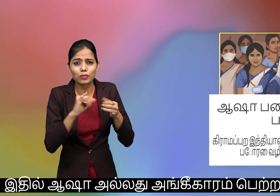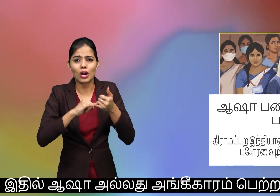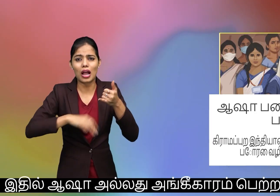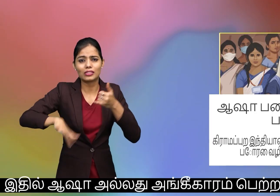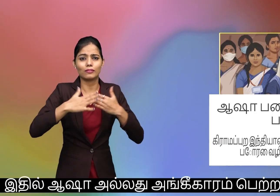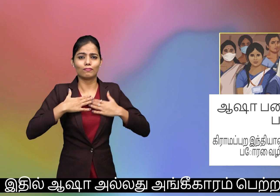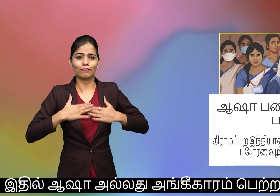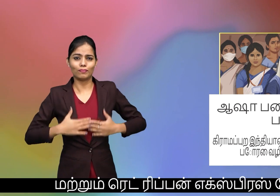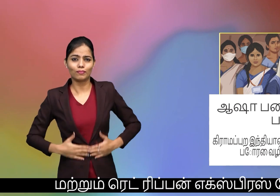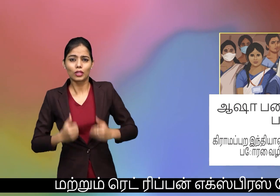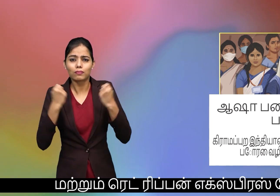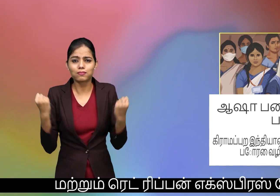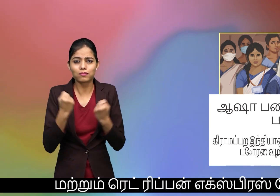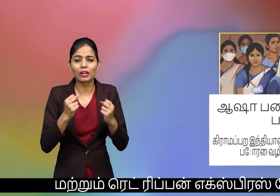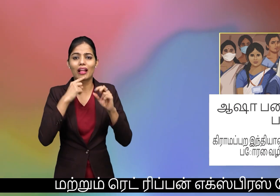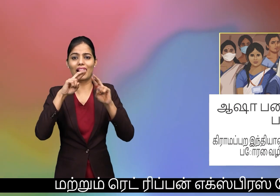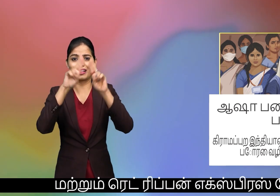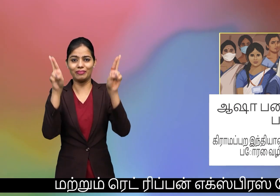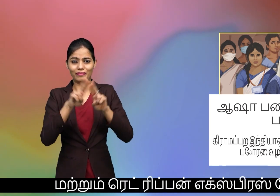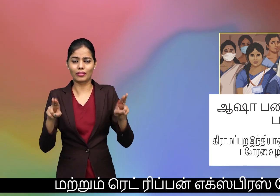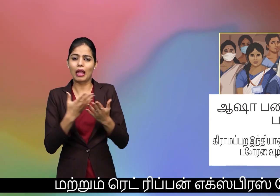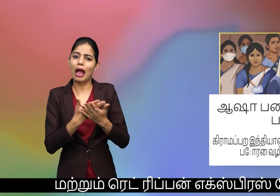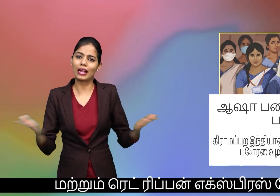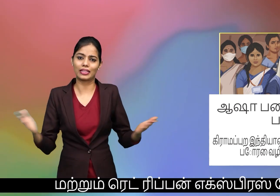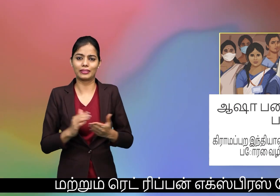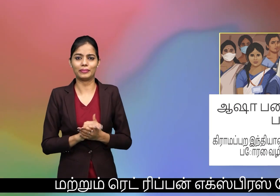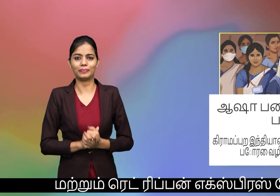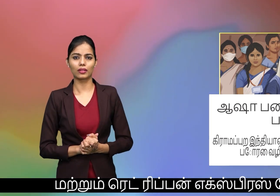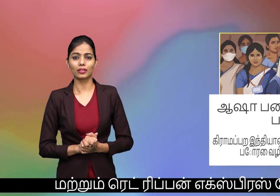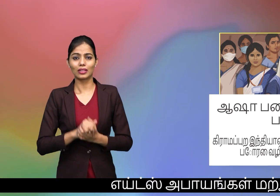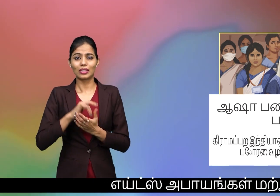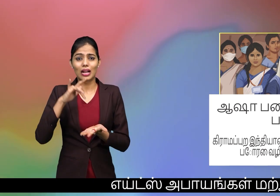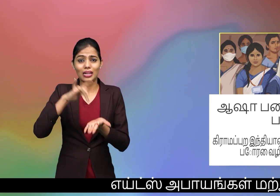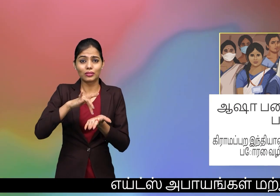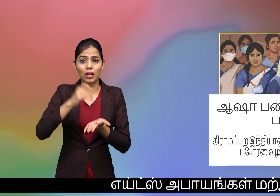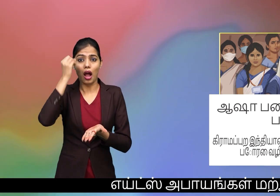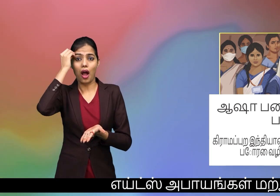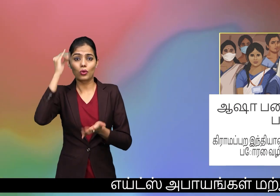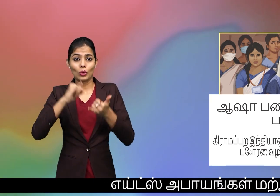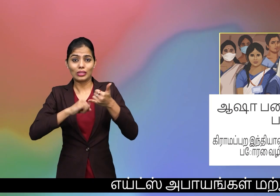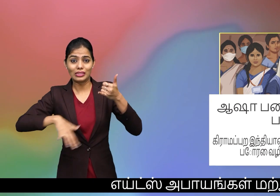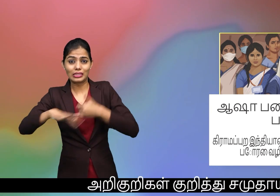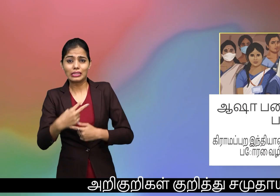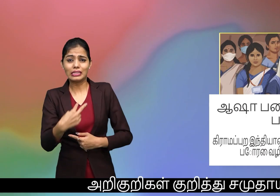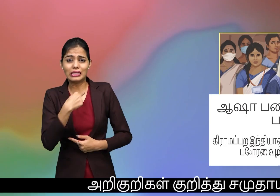நல ஆர்வலர் மற்றும் ரெட் ரிப்பன் எக்ஸ்பிரஸ் போன்றவை எய்ட்ஸ் அபாயங்கள் மற்றும் அறிகுறிகள்